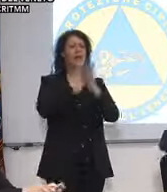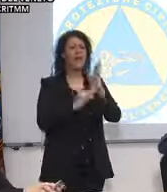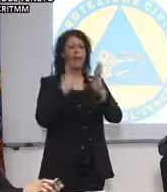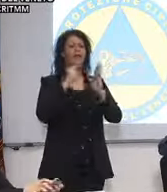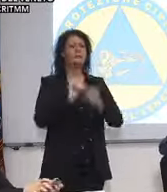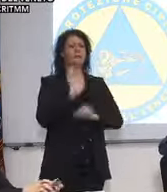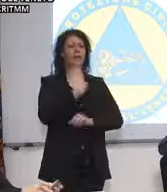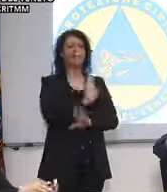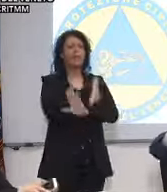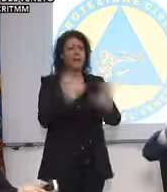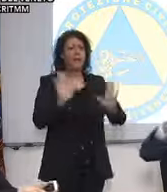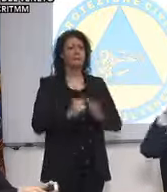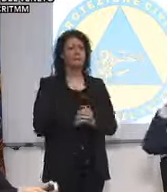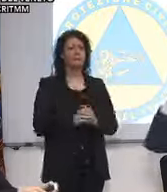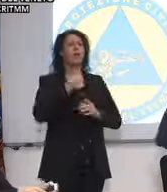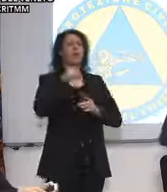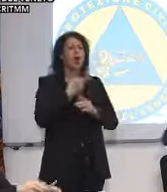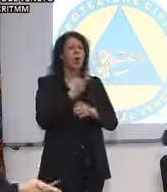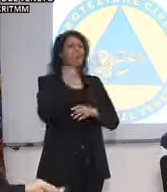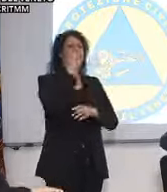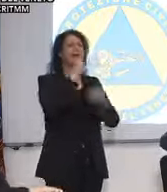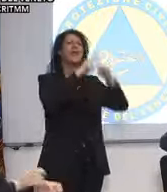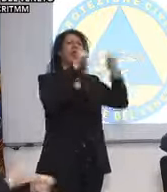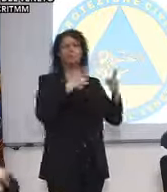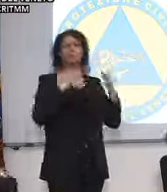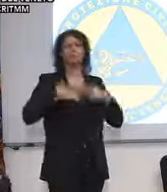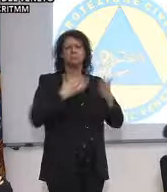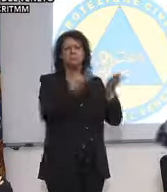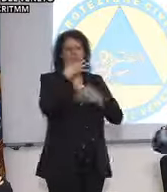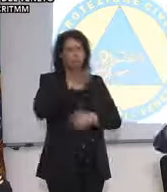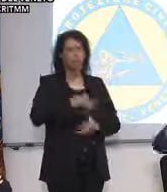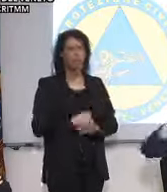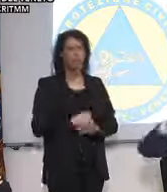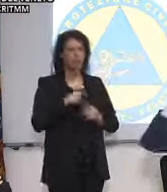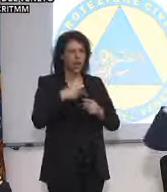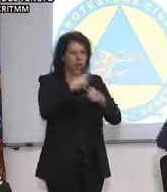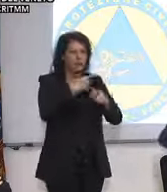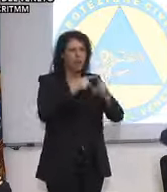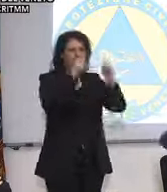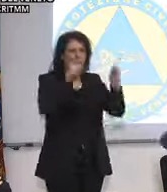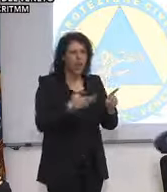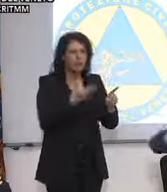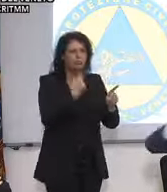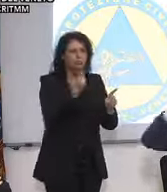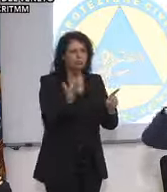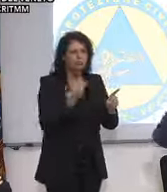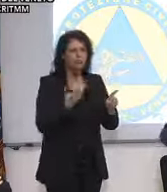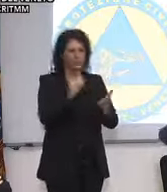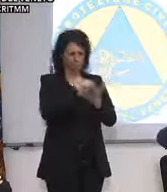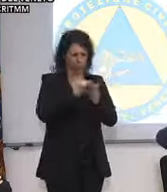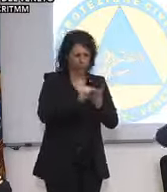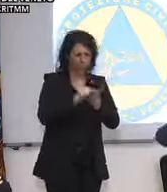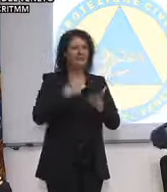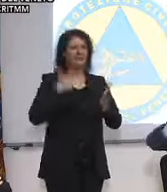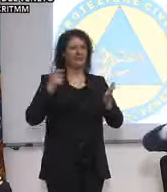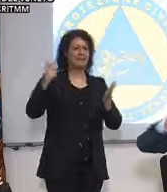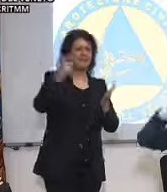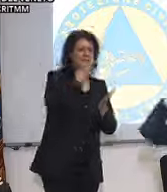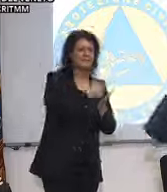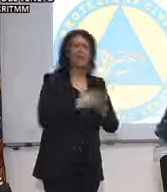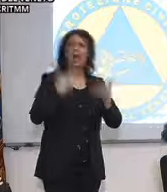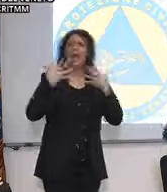disinfezione del capo d'abbigliamento, disinfezione dello stand per il capo d'abbigliamento. pulizia dei pavimenti, pulizia degli impianti